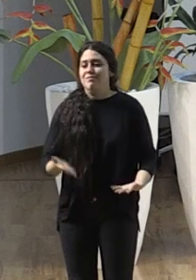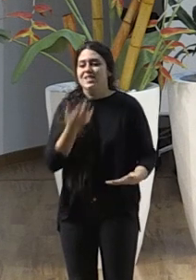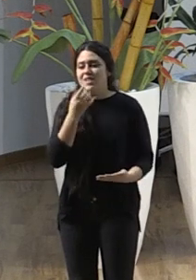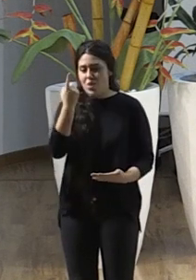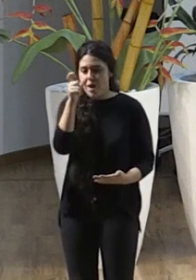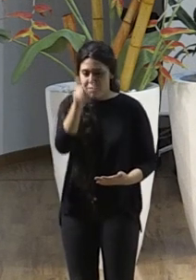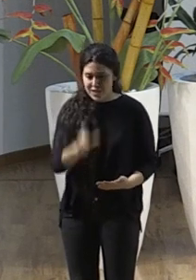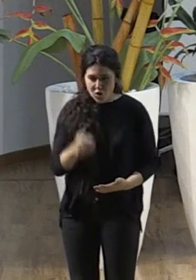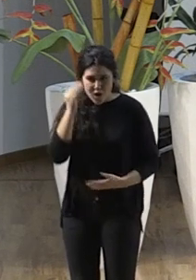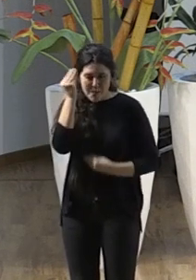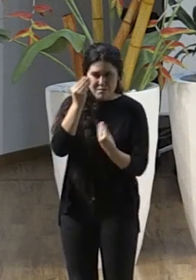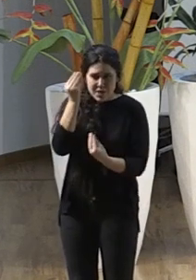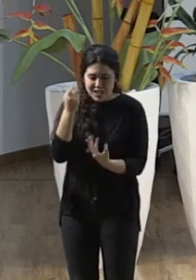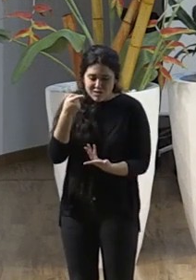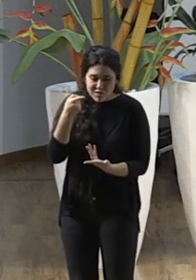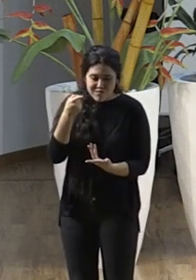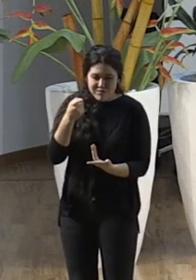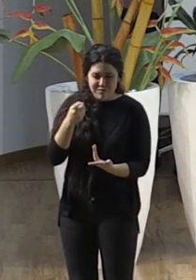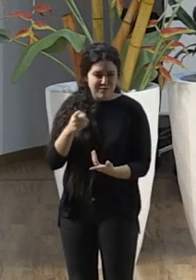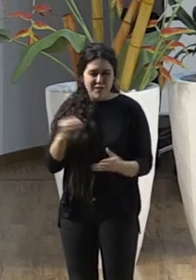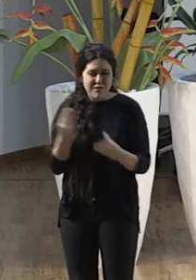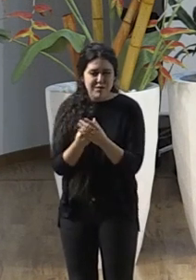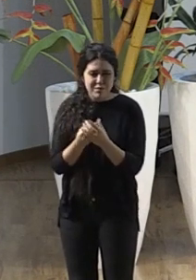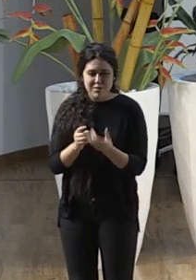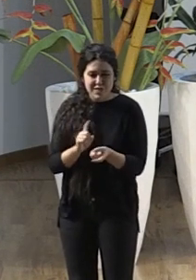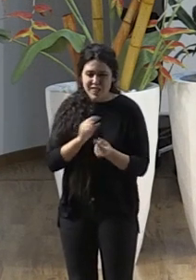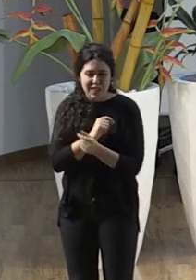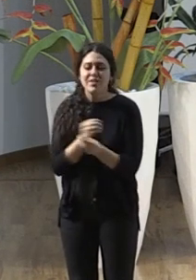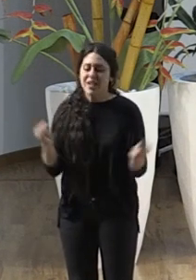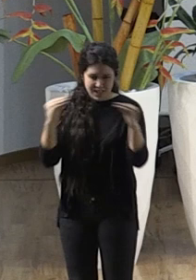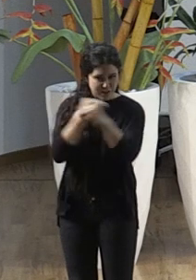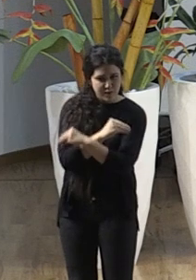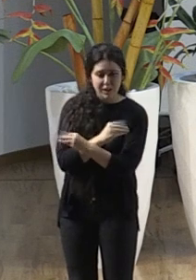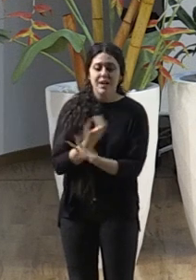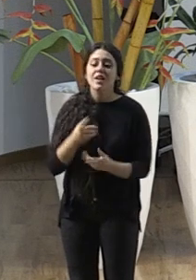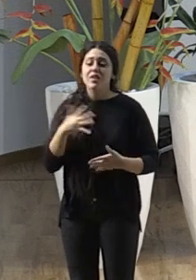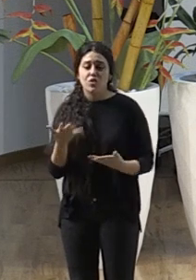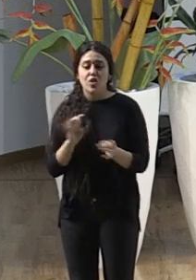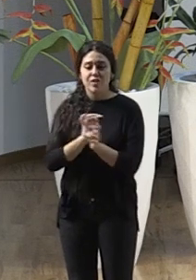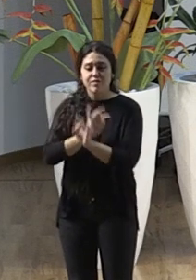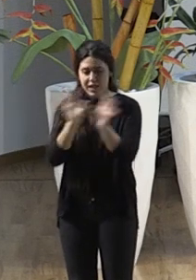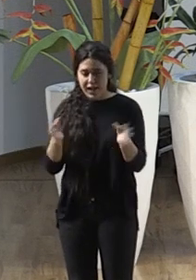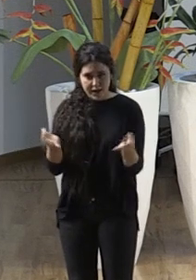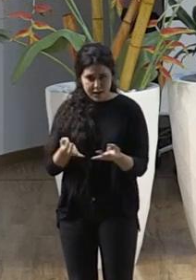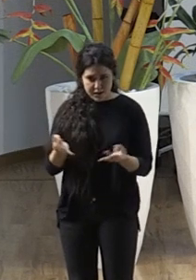equívoco el término de acción transformadora, viene con lo de participación, movimientos sociales y cambio.